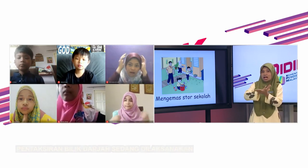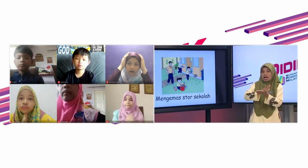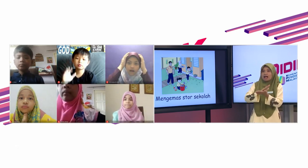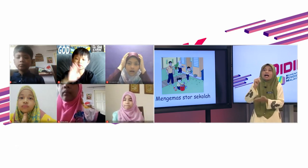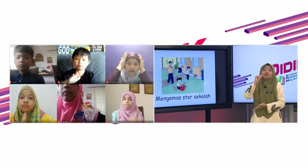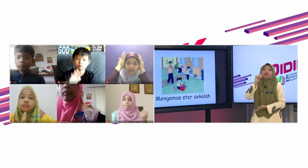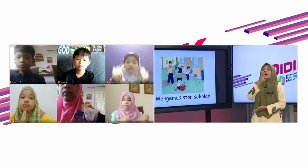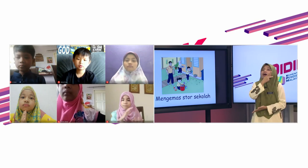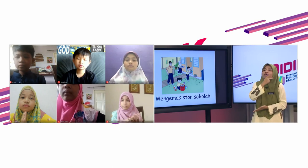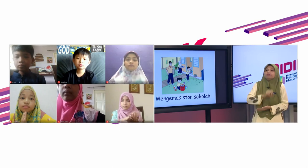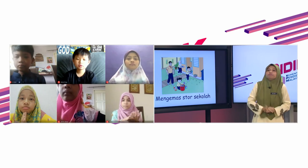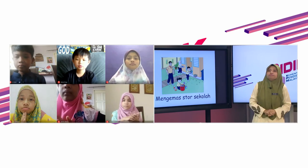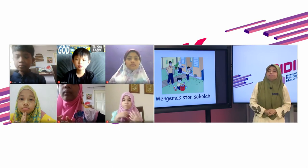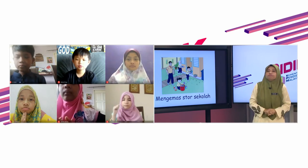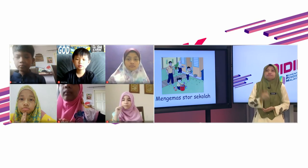Sekolah. Akifah.